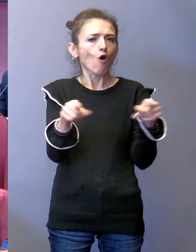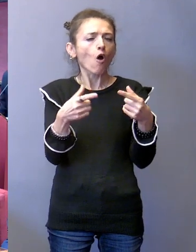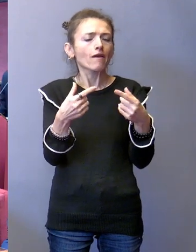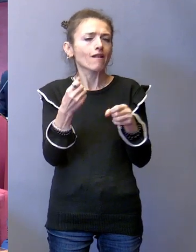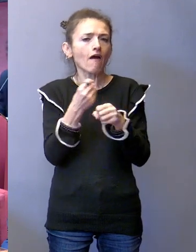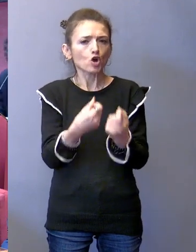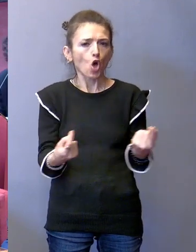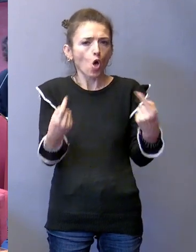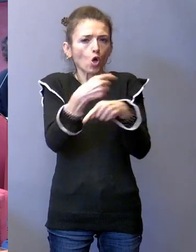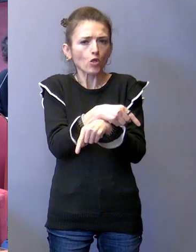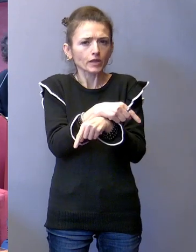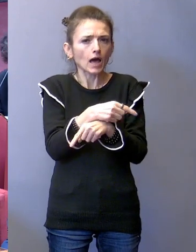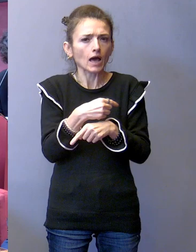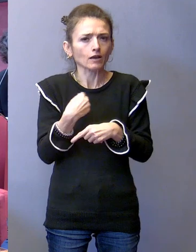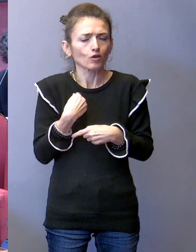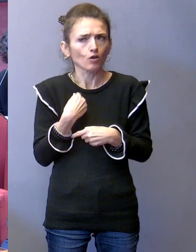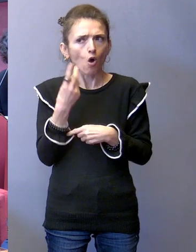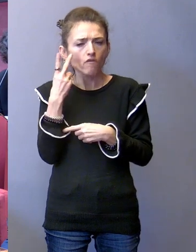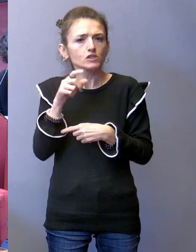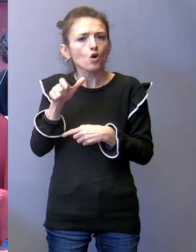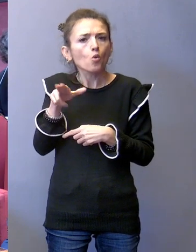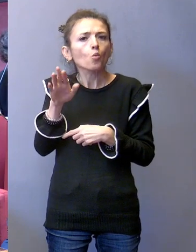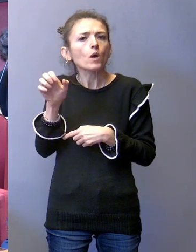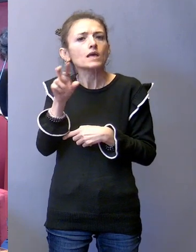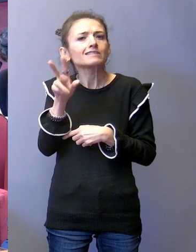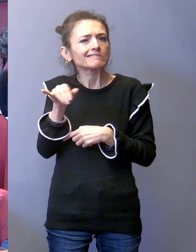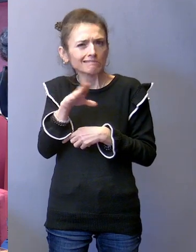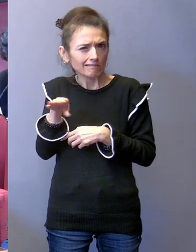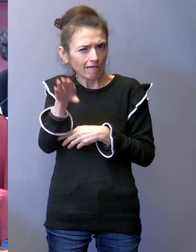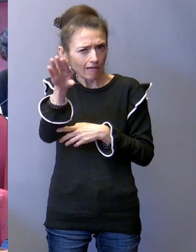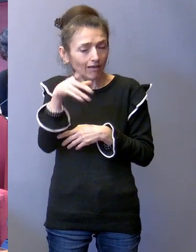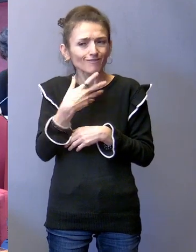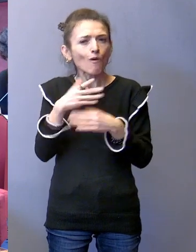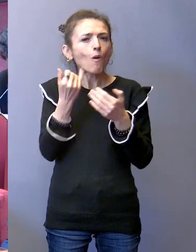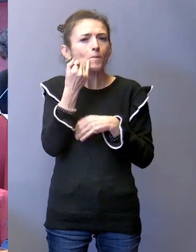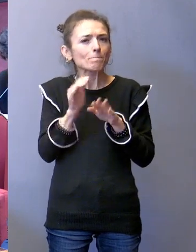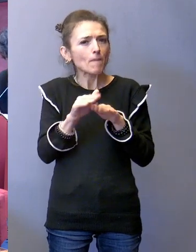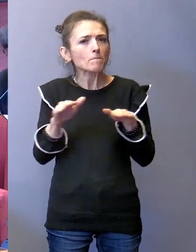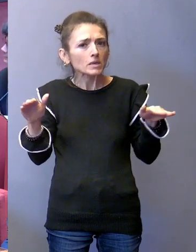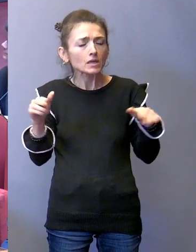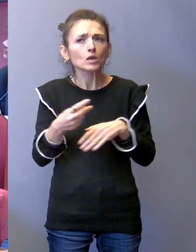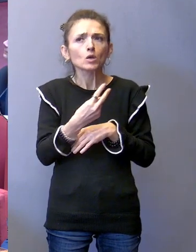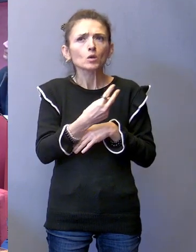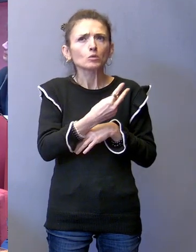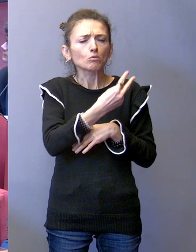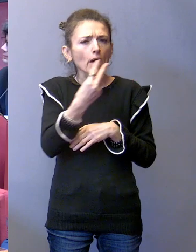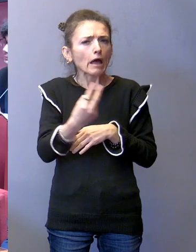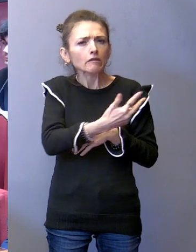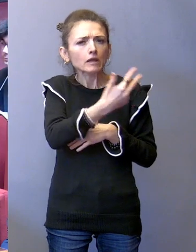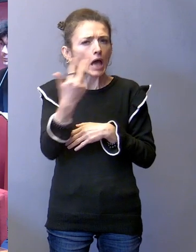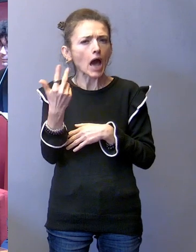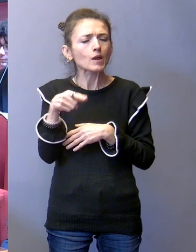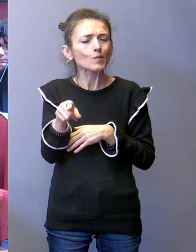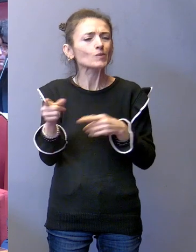che state facendo Cioè a me è successa a questi a questi c'erano le le i bambini per due o tre anni una sezione primavera